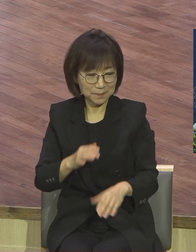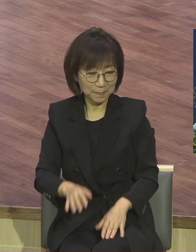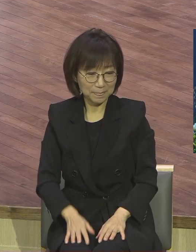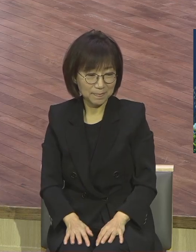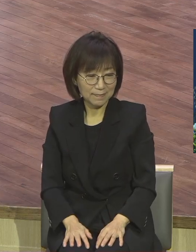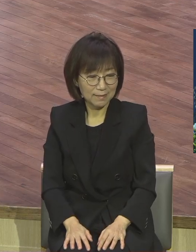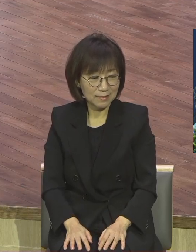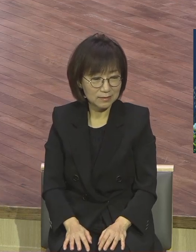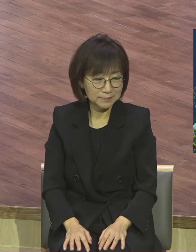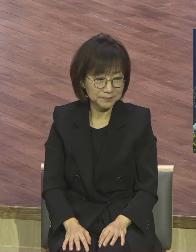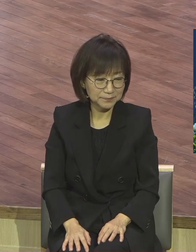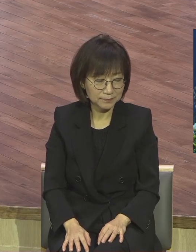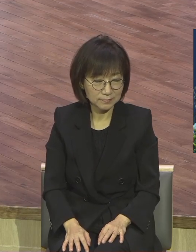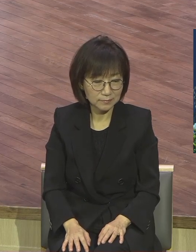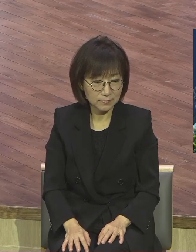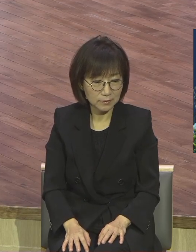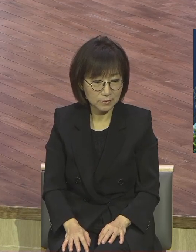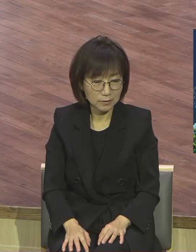고백한 것처럼